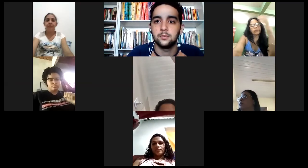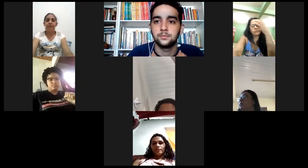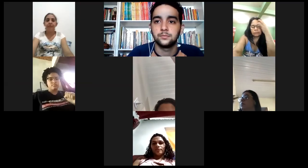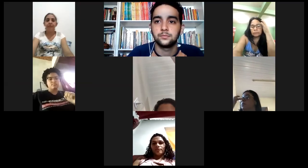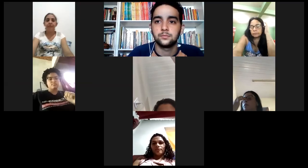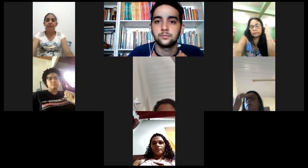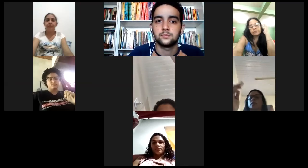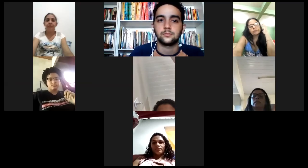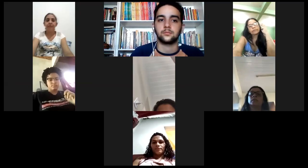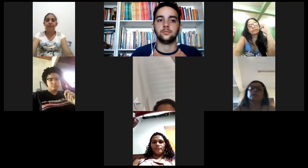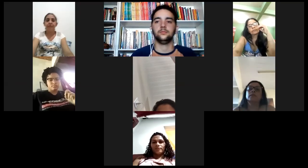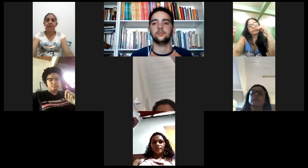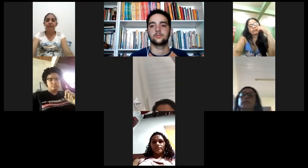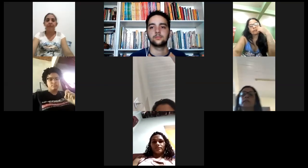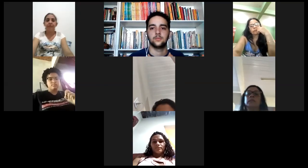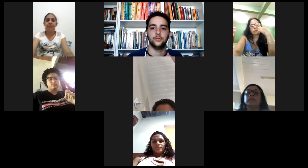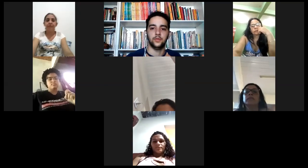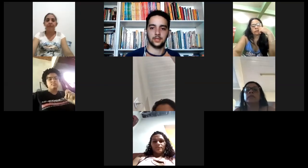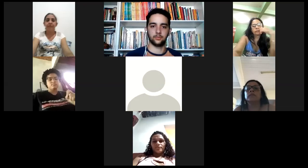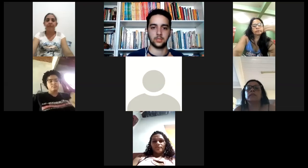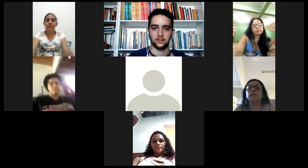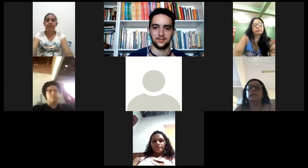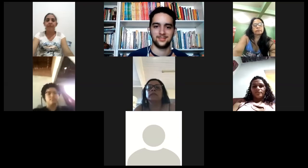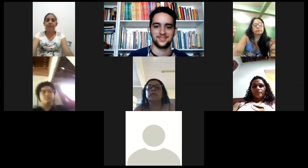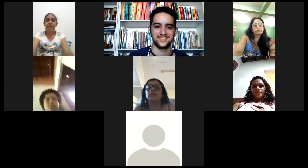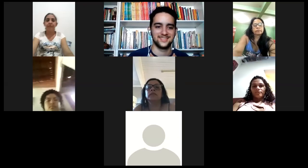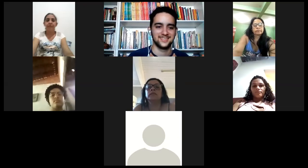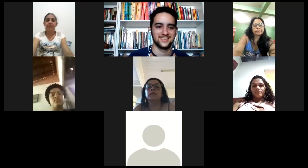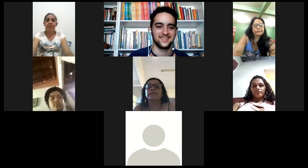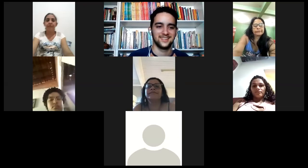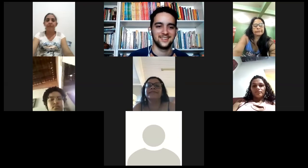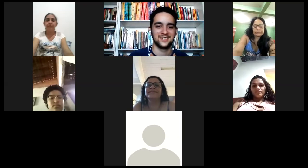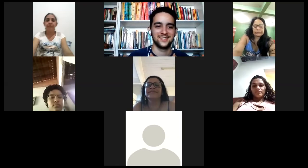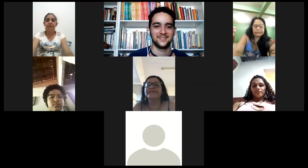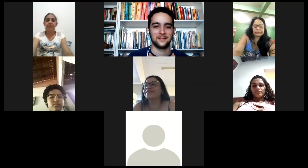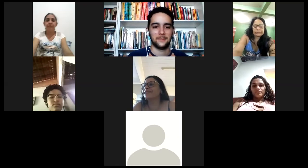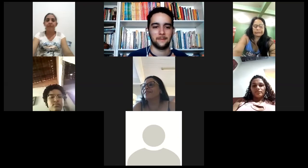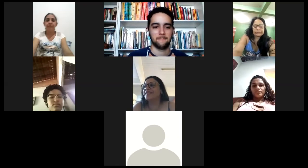ligação. Divirtam-se.